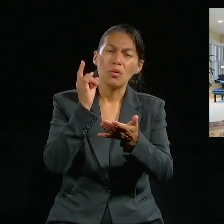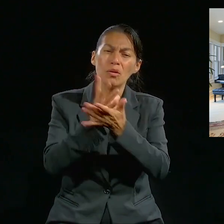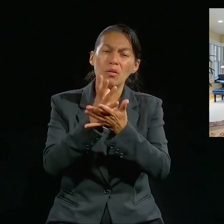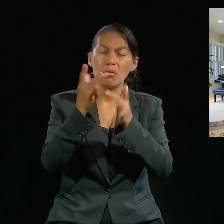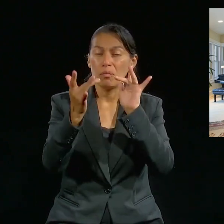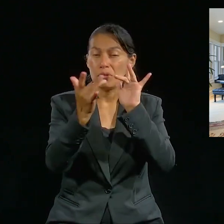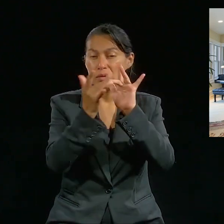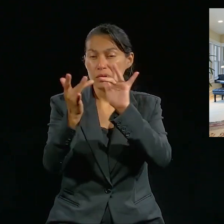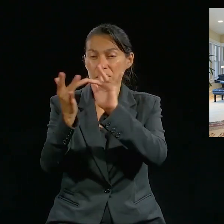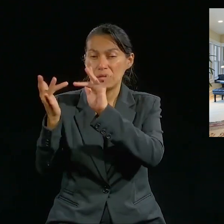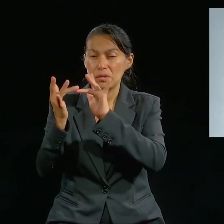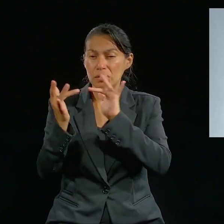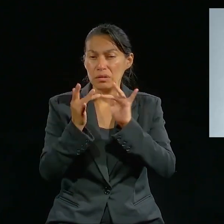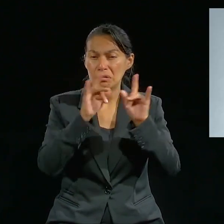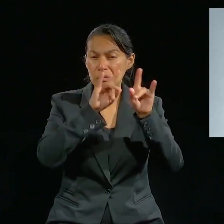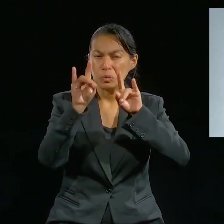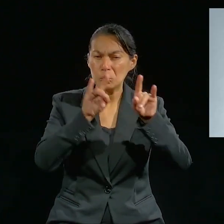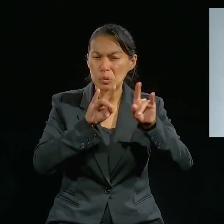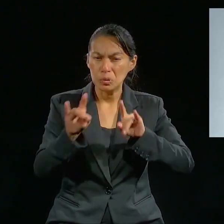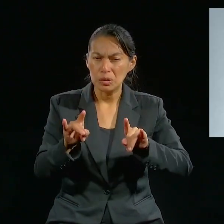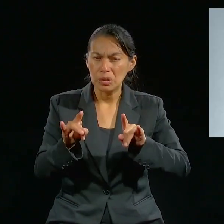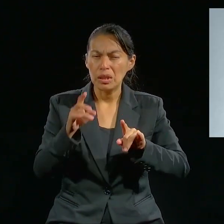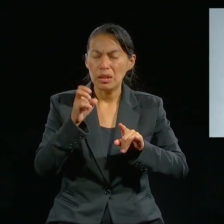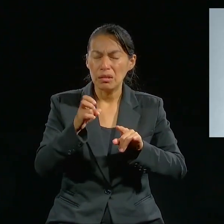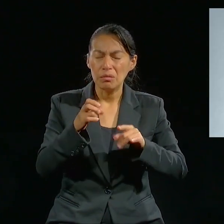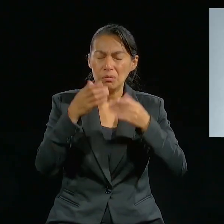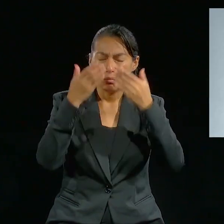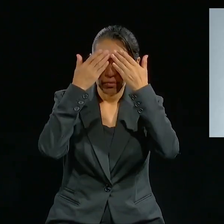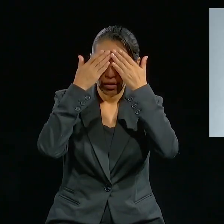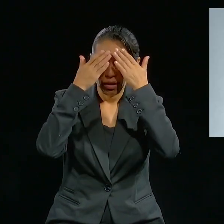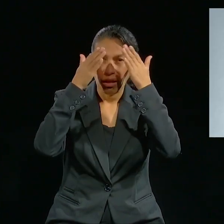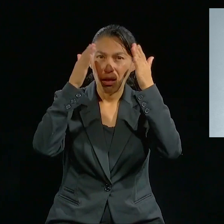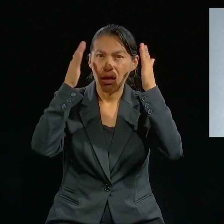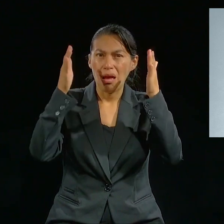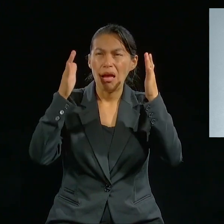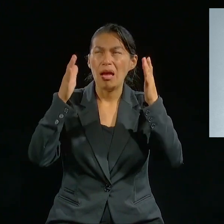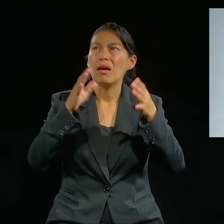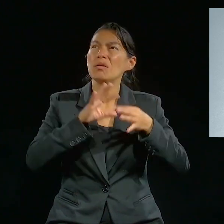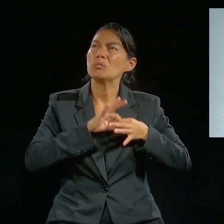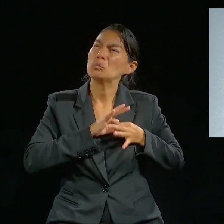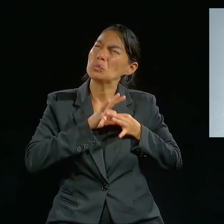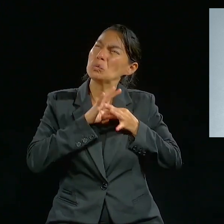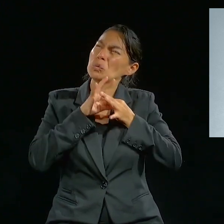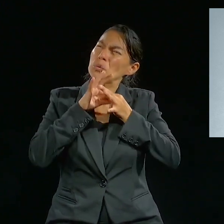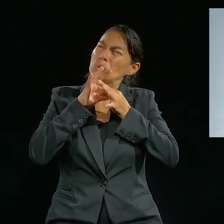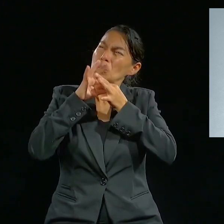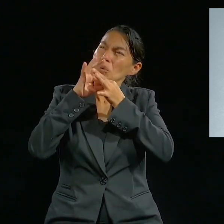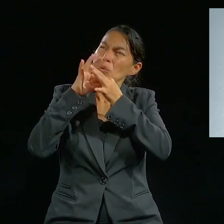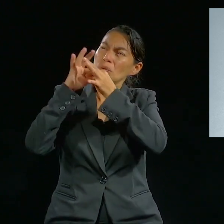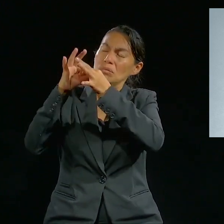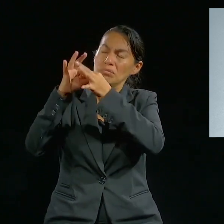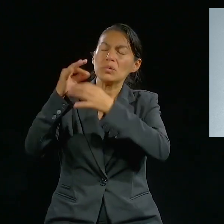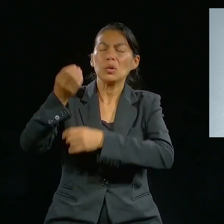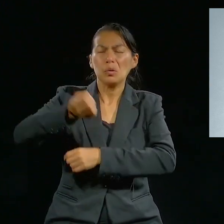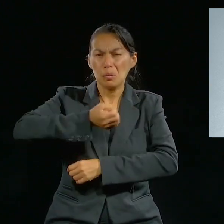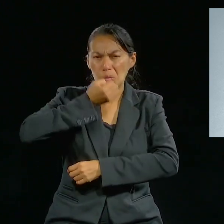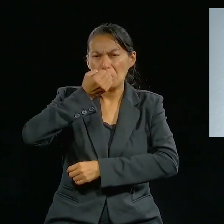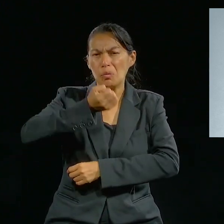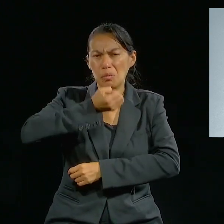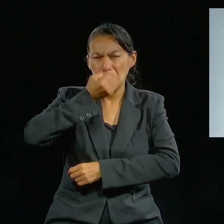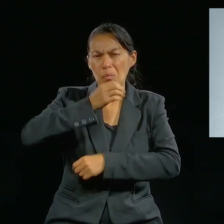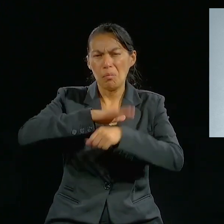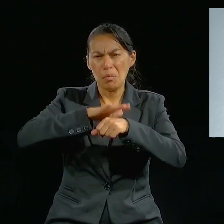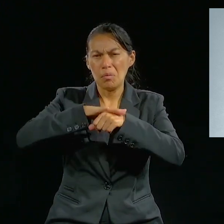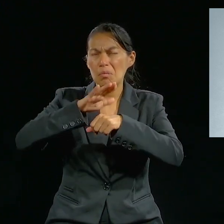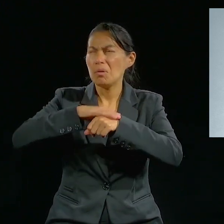Dios obraba los milagros, fue un crecimiento a mi vida espiritual y a mi vida de